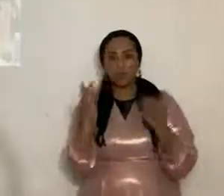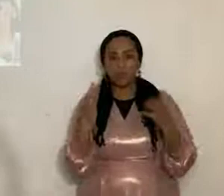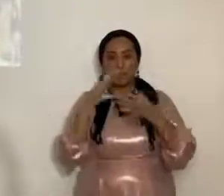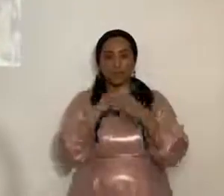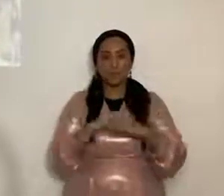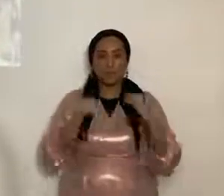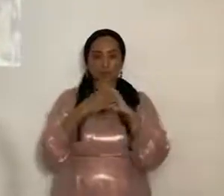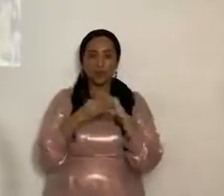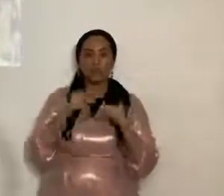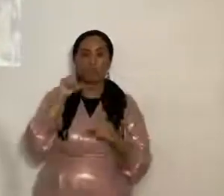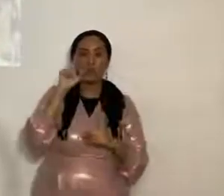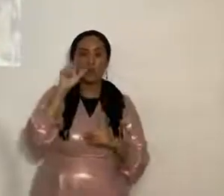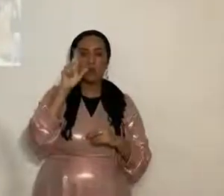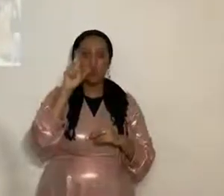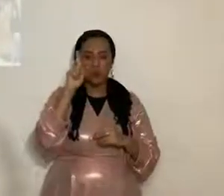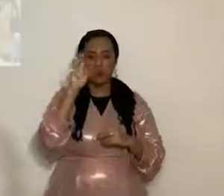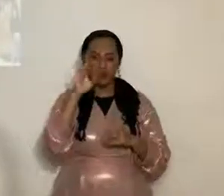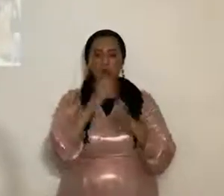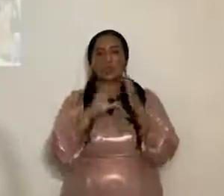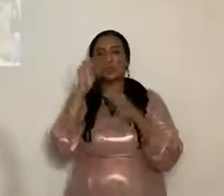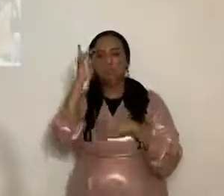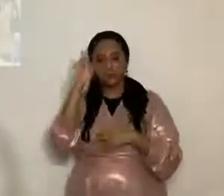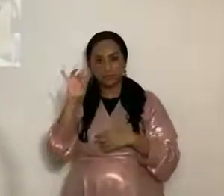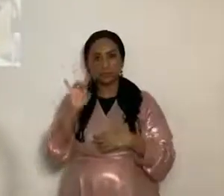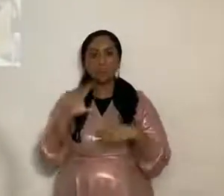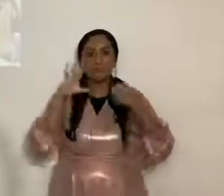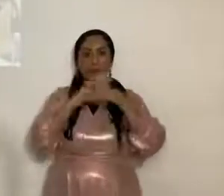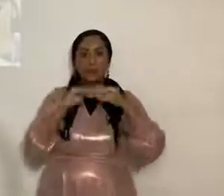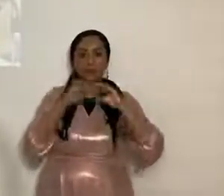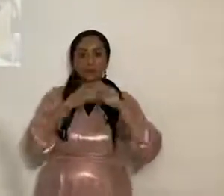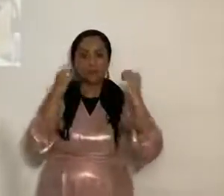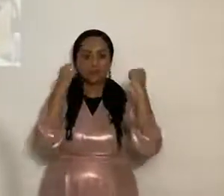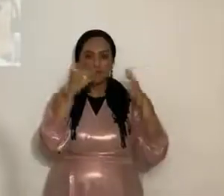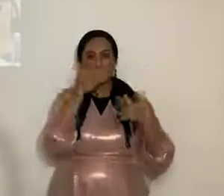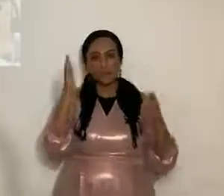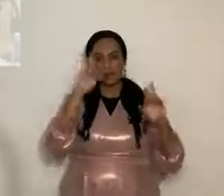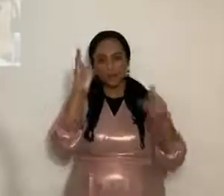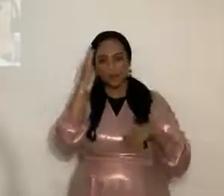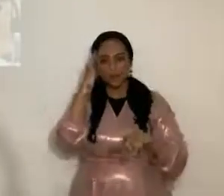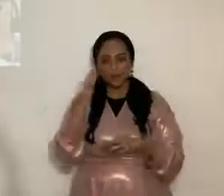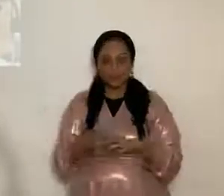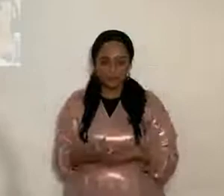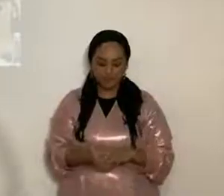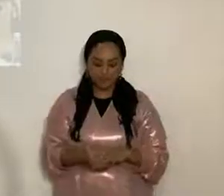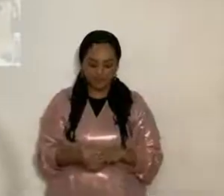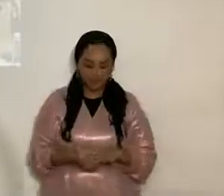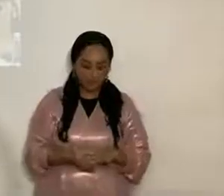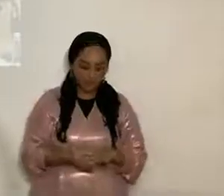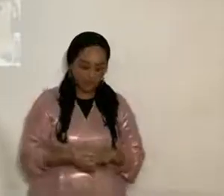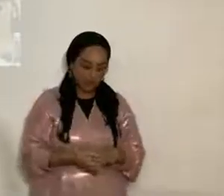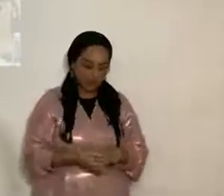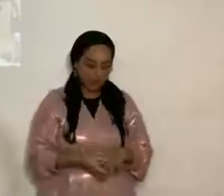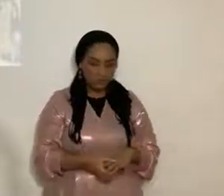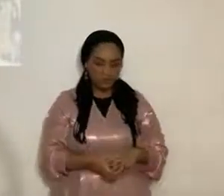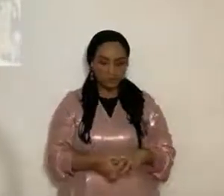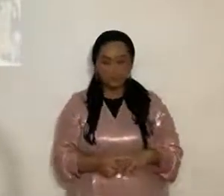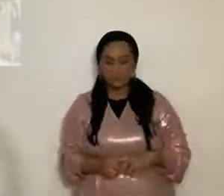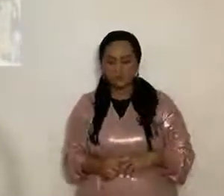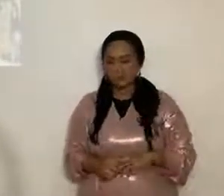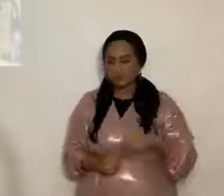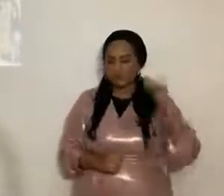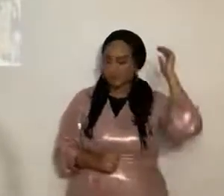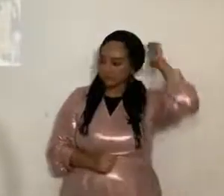parábola, Lucas 18, esta parábola muchos ya se la saben. Lucas 18, versos 9